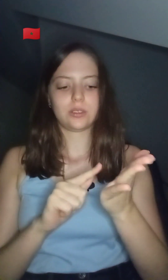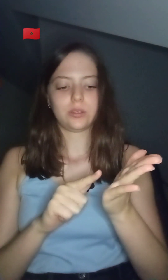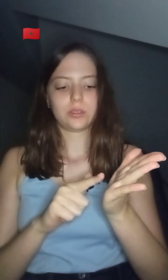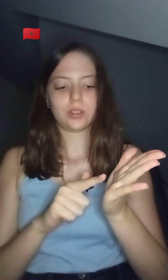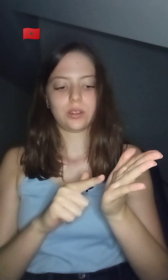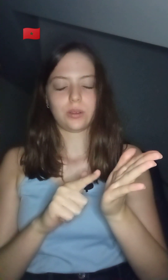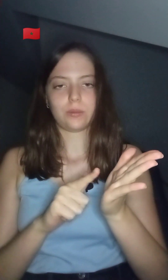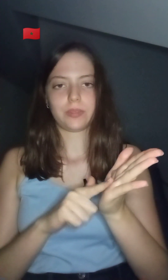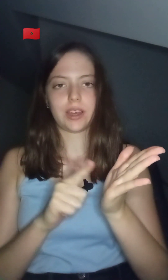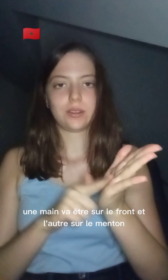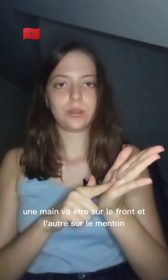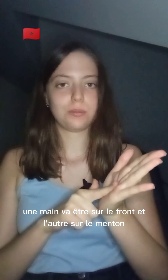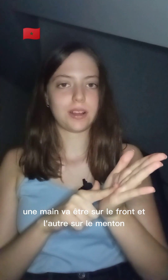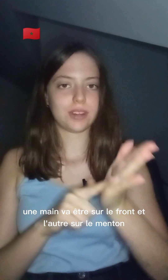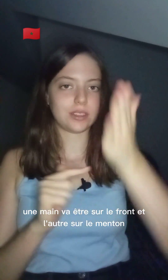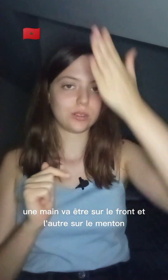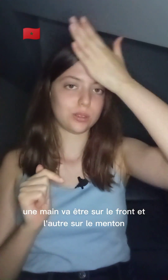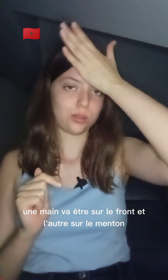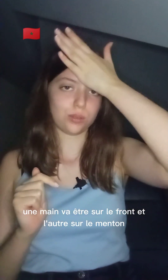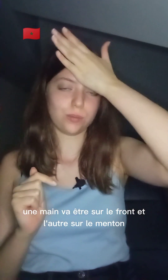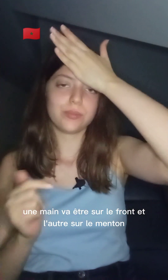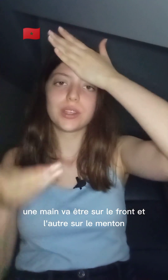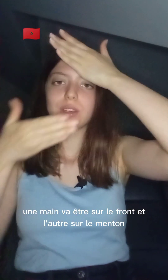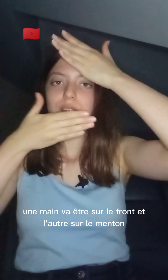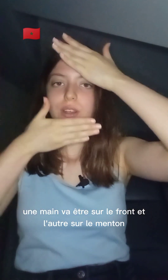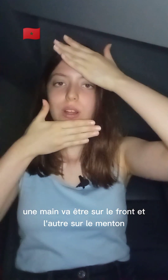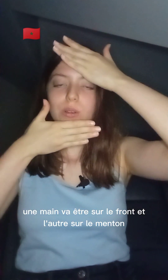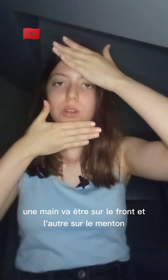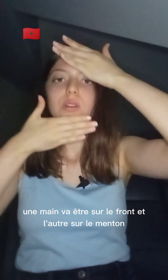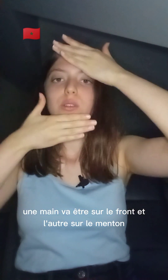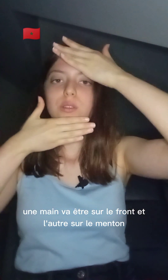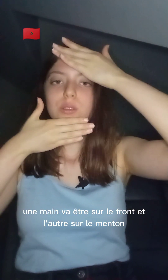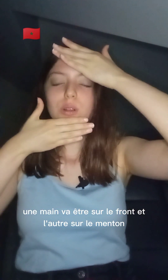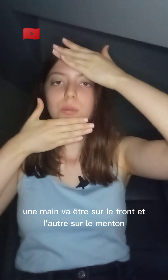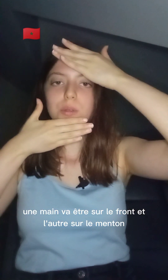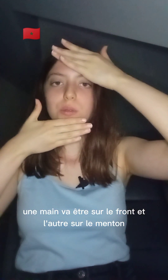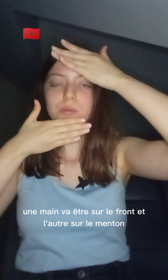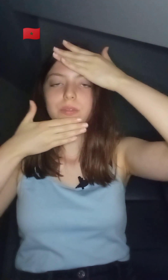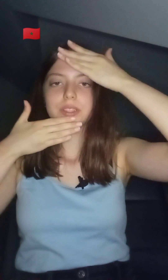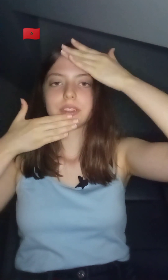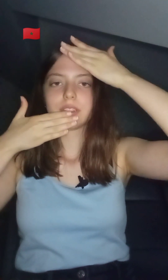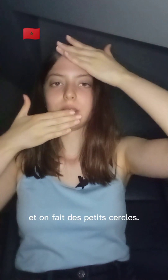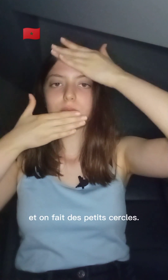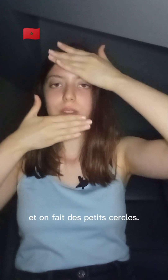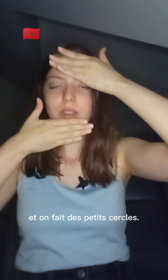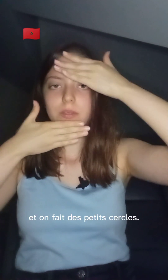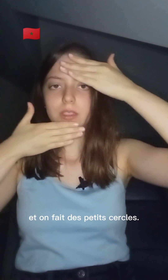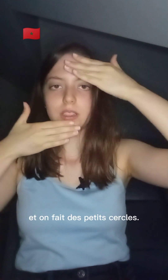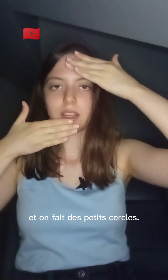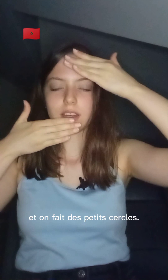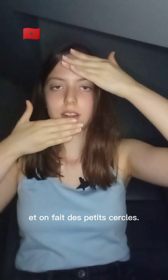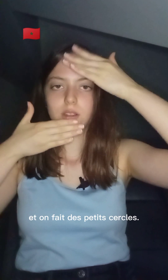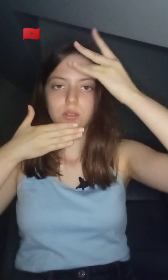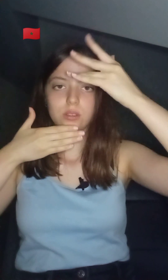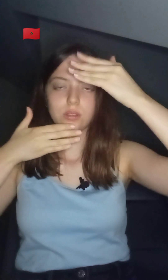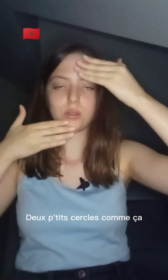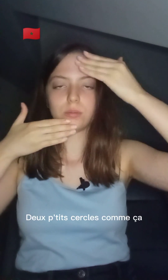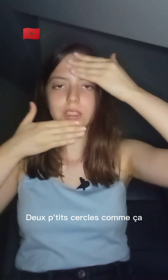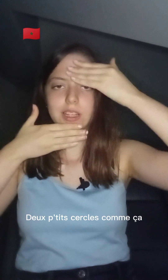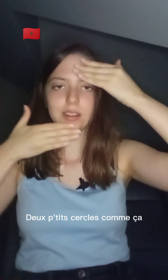Donc, une main va être sur le front et l'autre sur le menton. Et on fait des petits cercles, 2 petits cercles comme